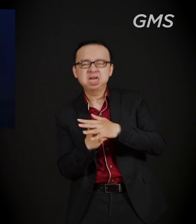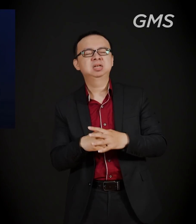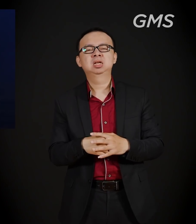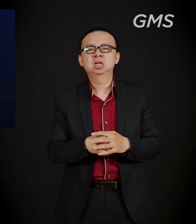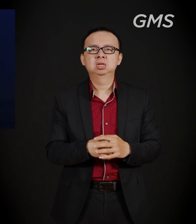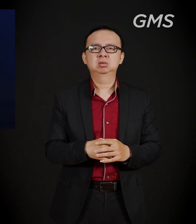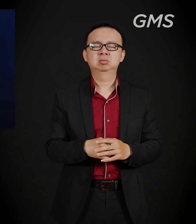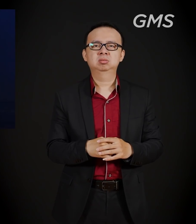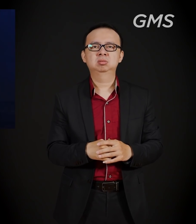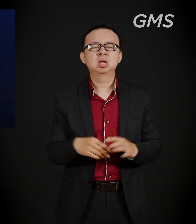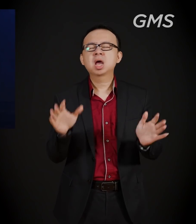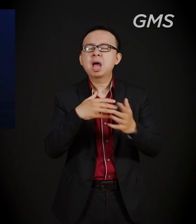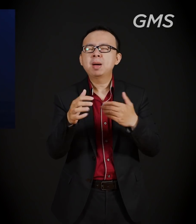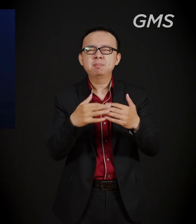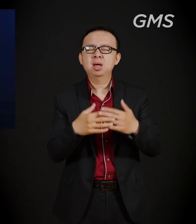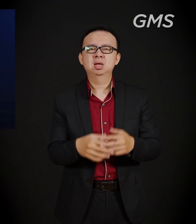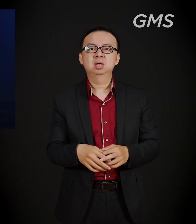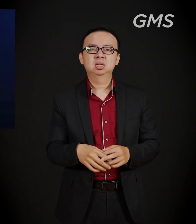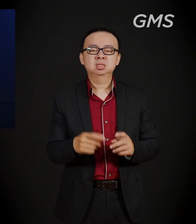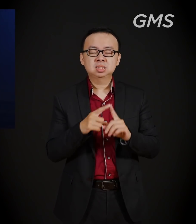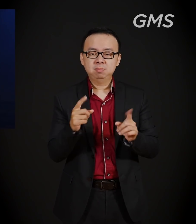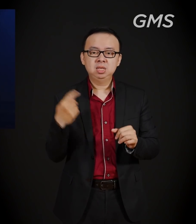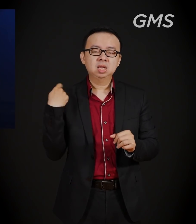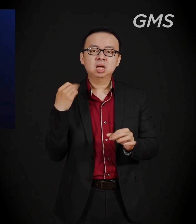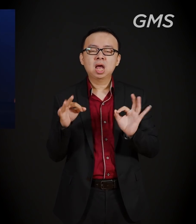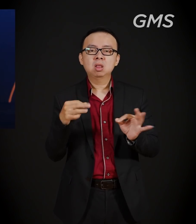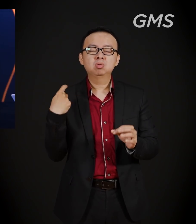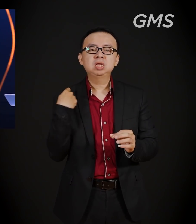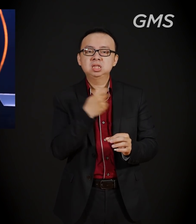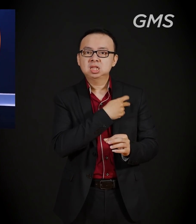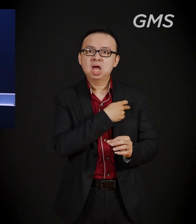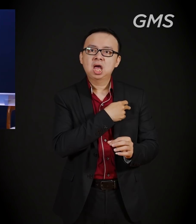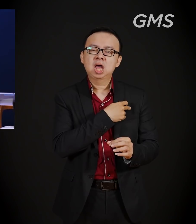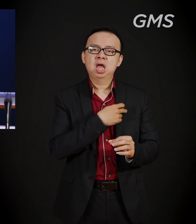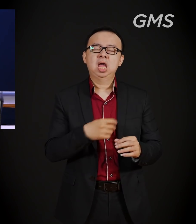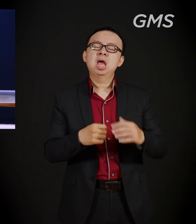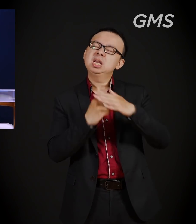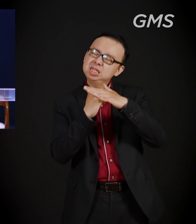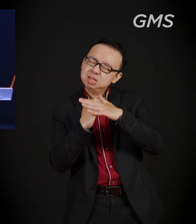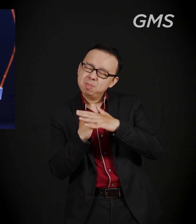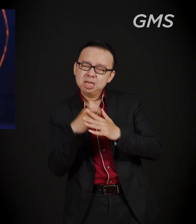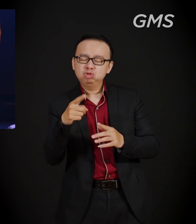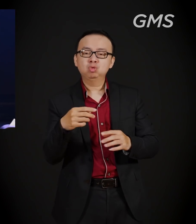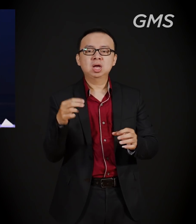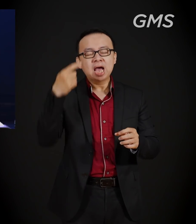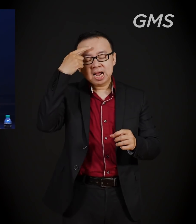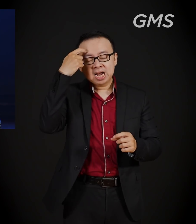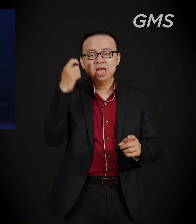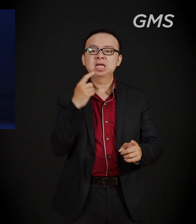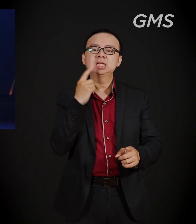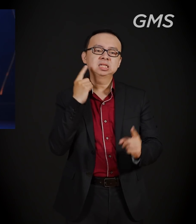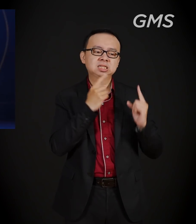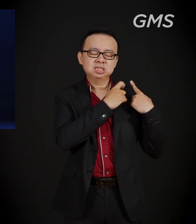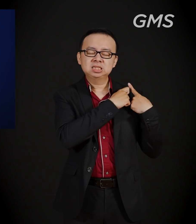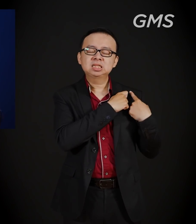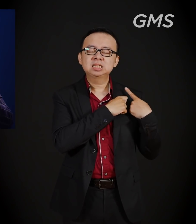karena irinya kita, karena karakter-karakter kita yang jelek, bertobatlah. Tapi kalau itu karena tanggung jawab pelayanan, tiba-tiba